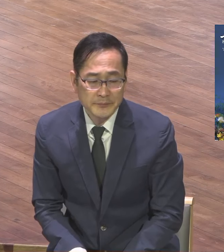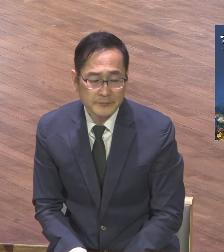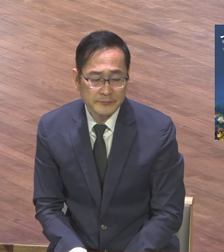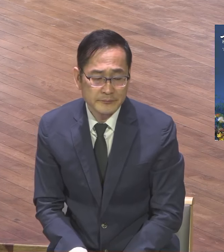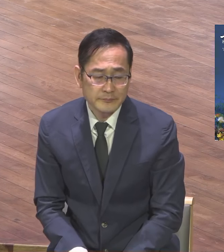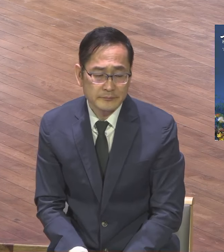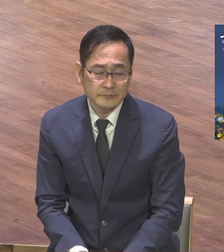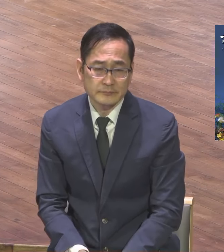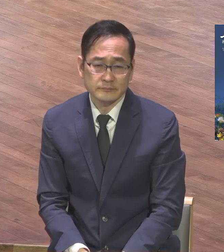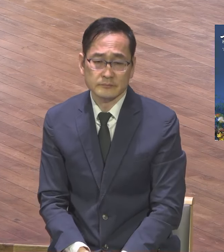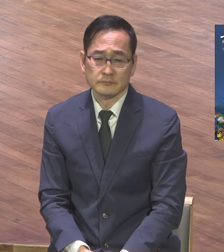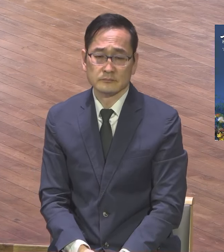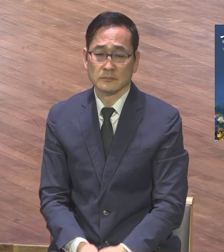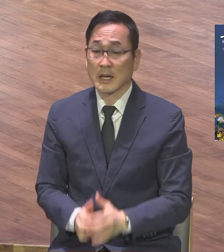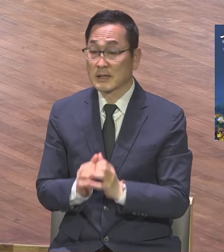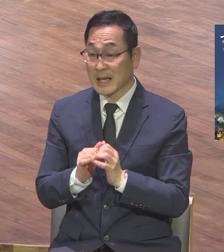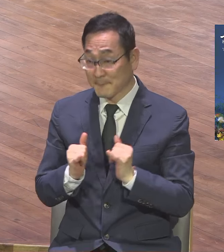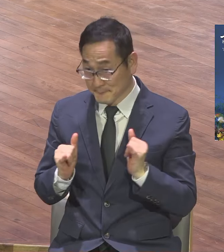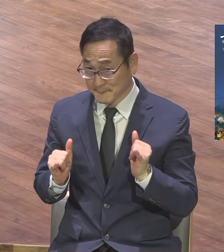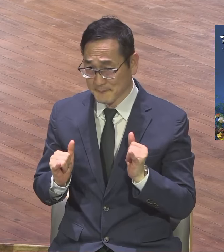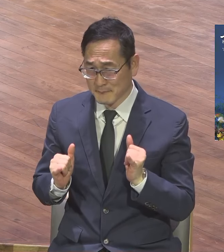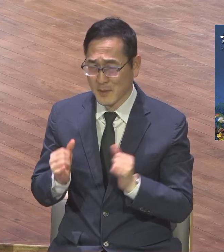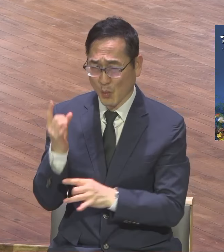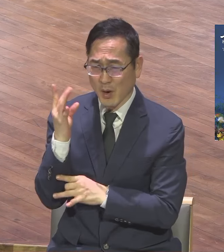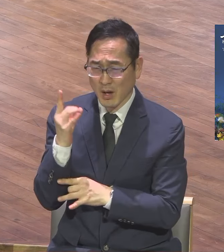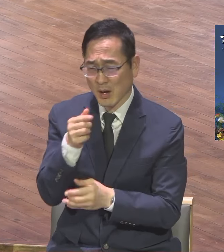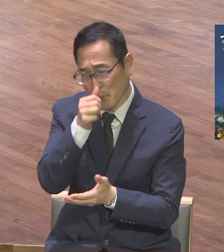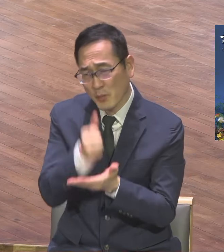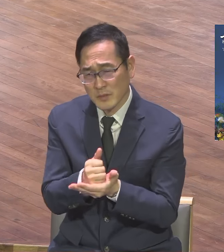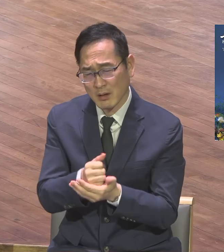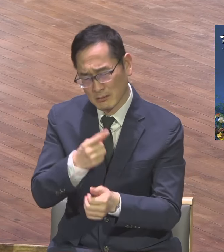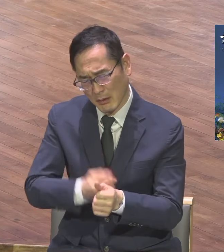육신 옷을 입고 살기 때문에 범죄를 피할 길이 없어요.